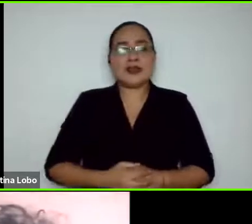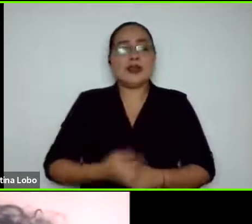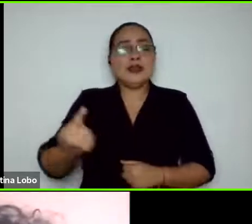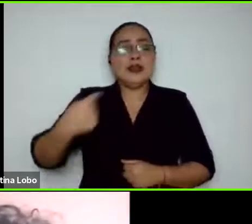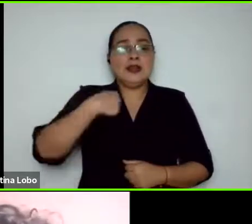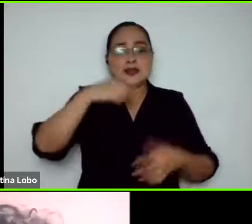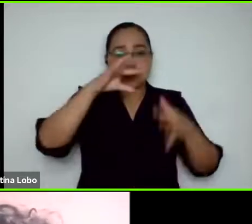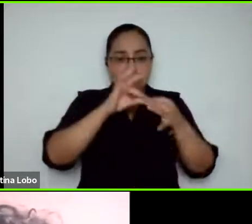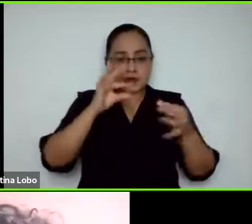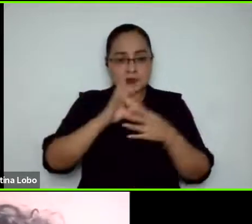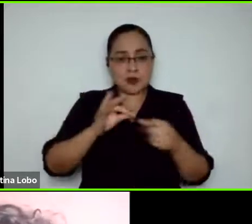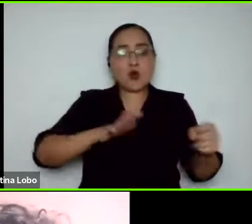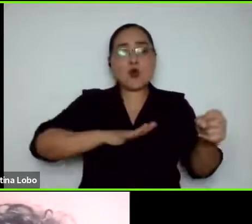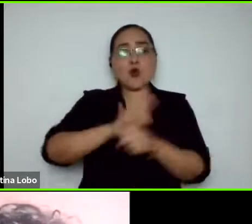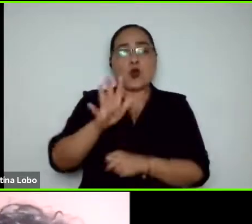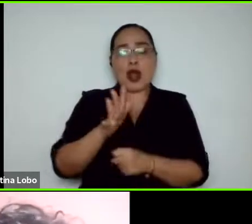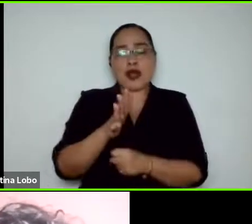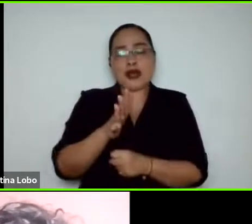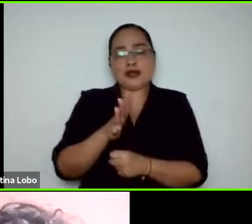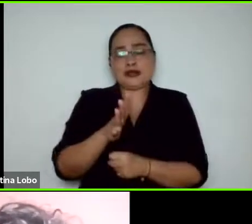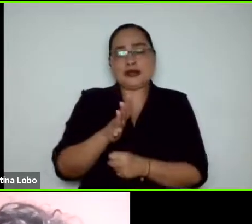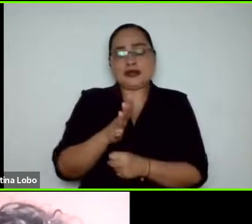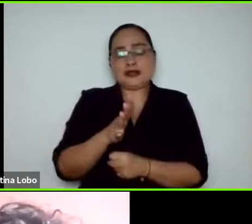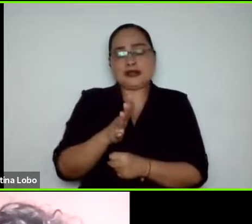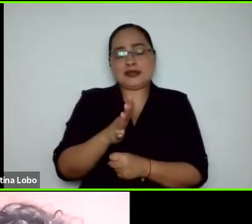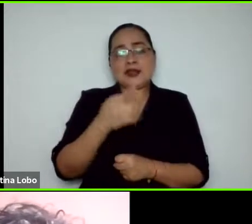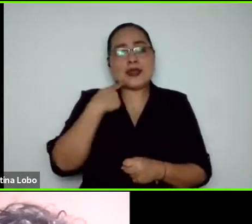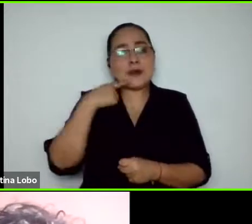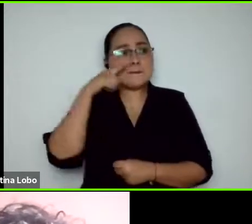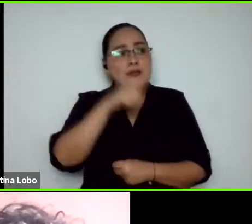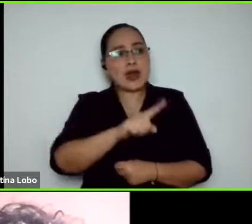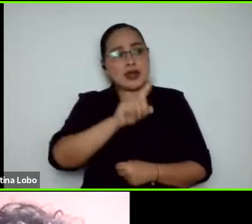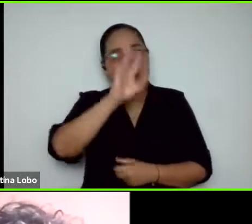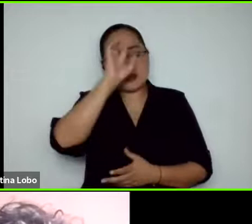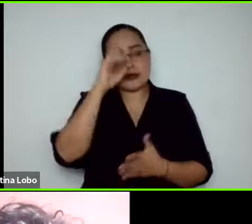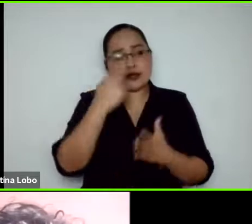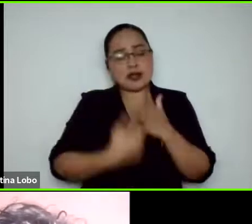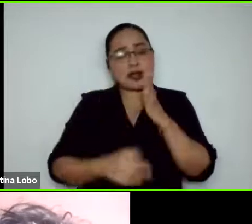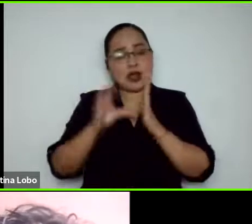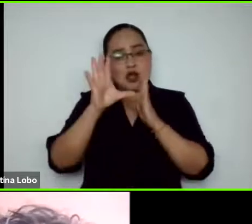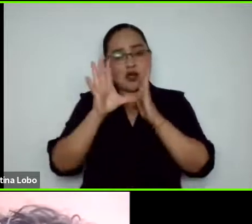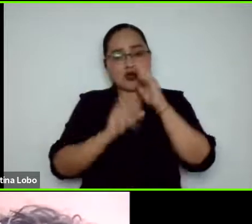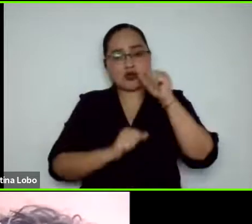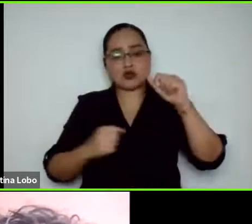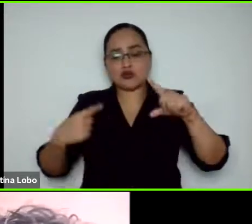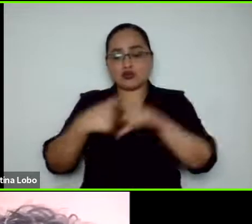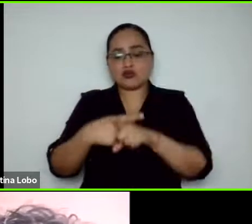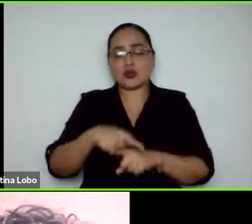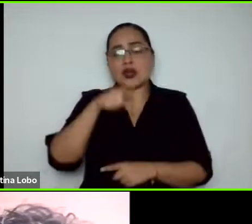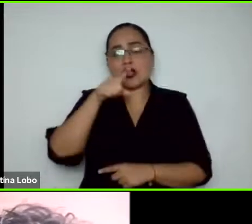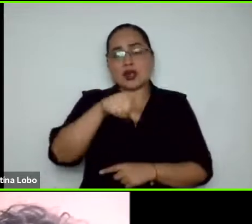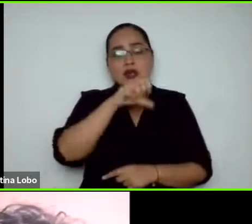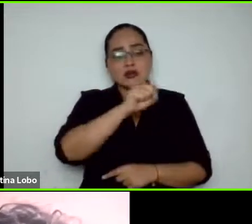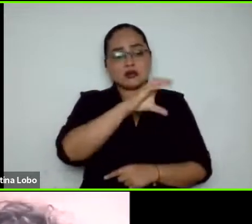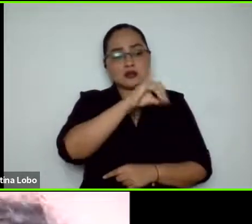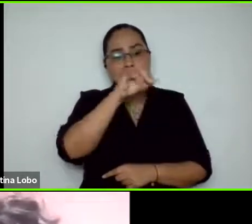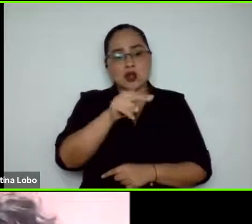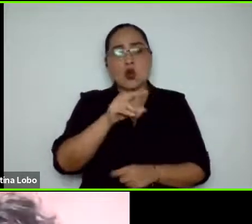las primeras acciones abstractas de inconstitucionalidad en México que experimentó la Suprema Corte de